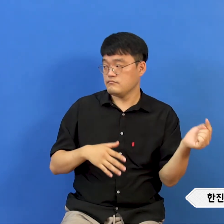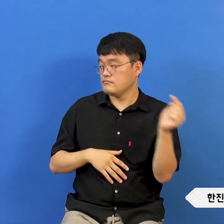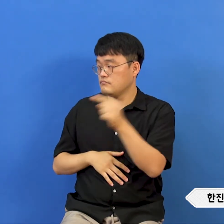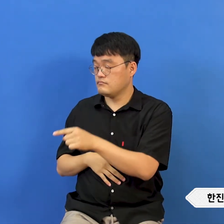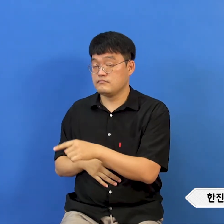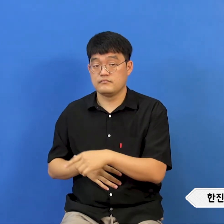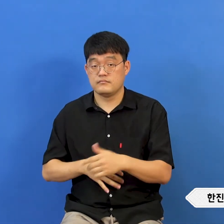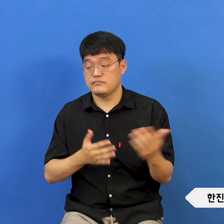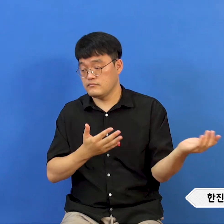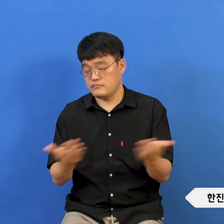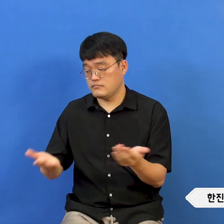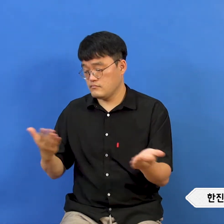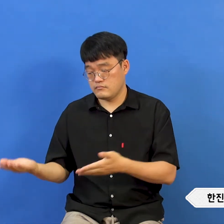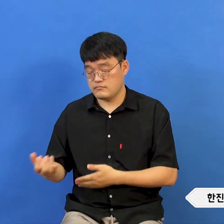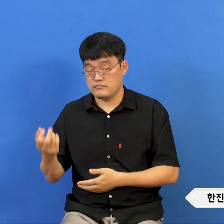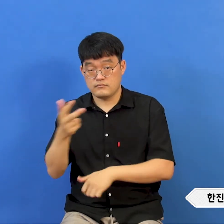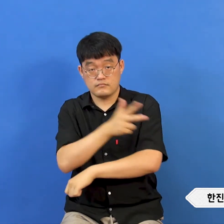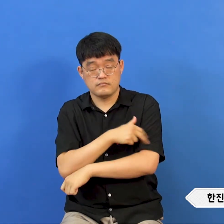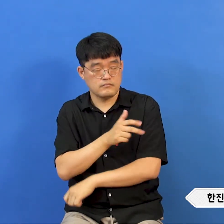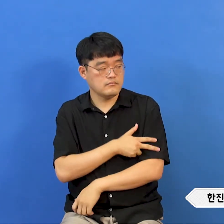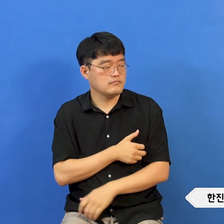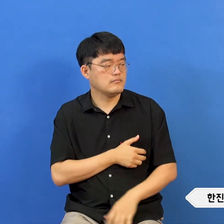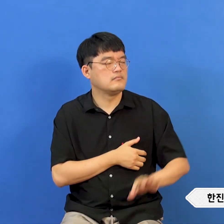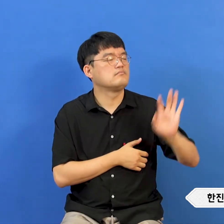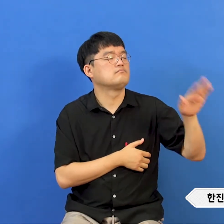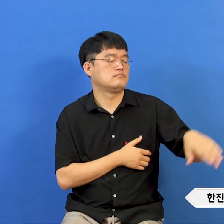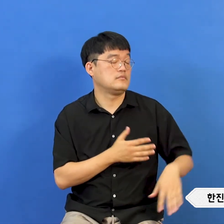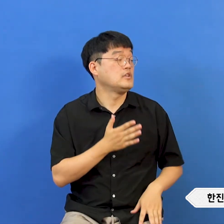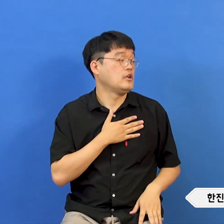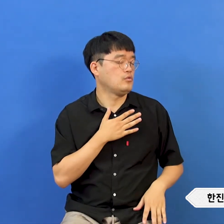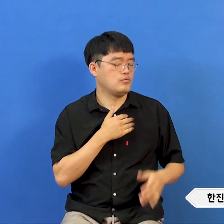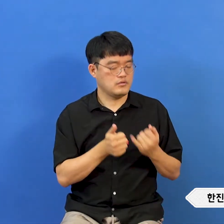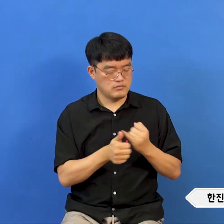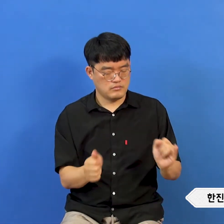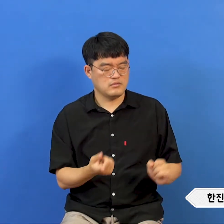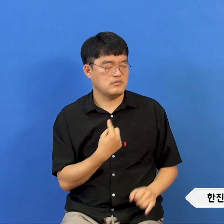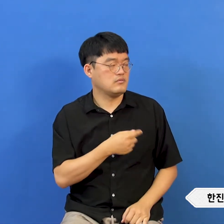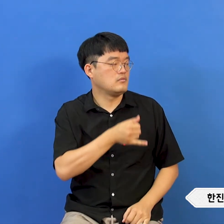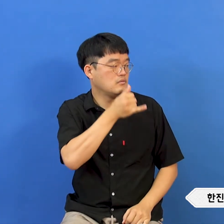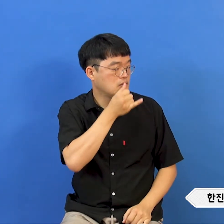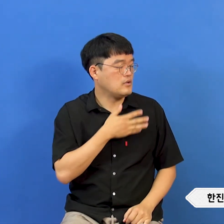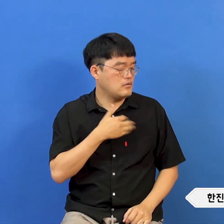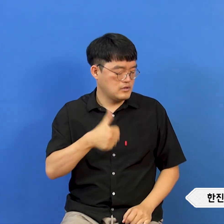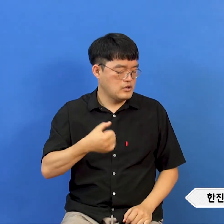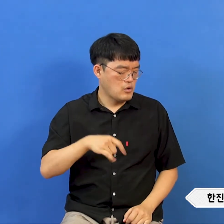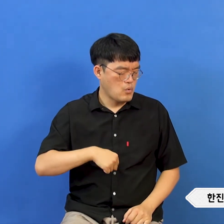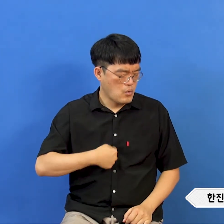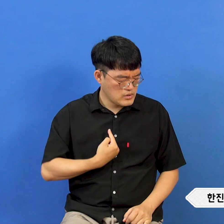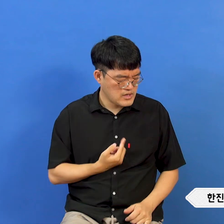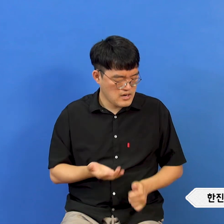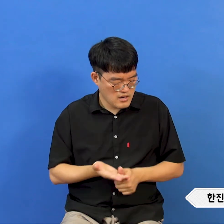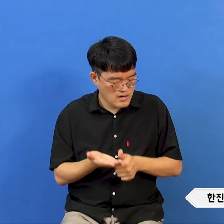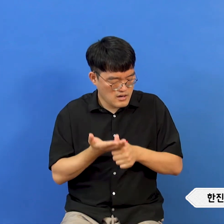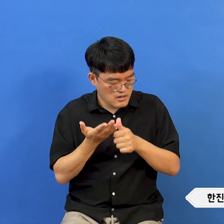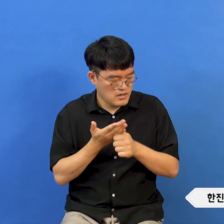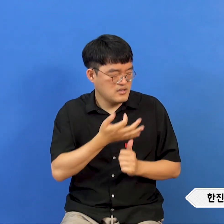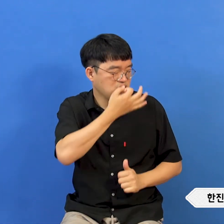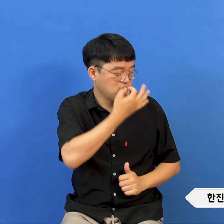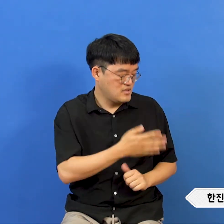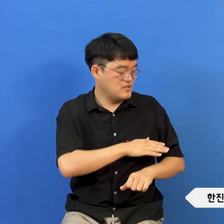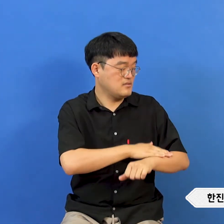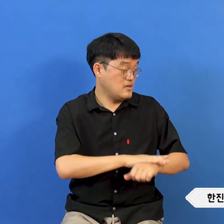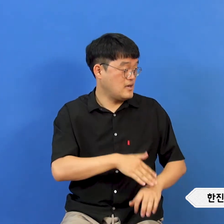안내하던 그 집사님이 나도 이혼한 적이 있고 아이를 혼자 키우는 것이 얼마나 힘들다는 건 내가